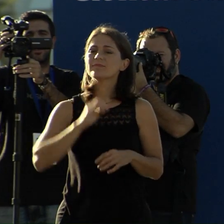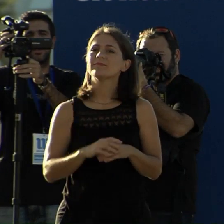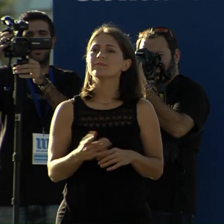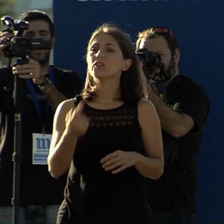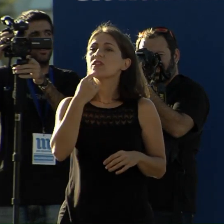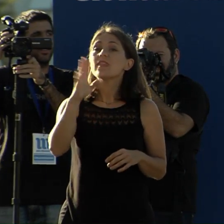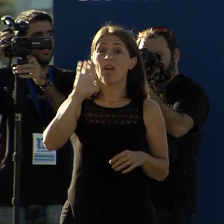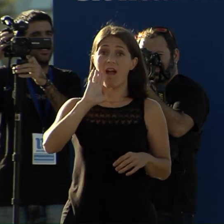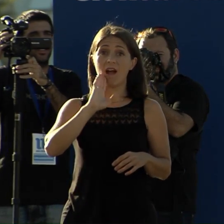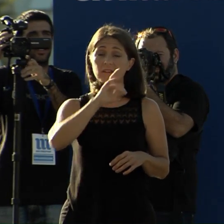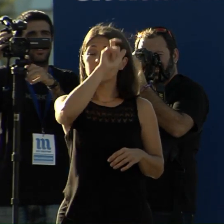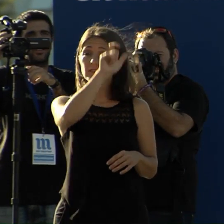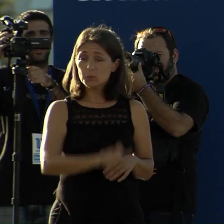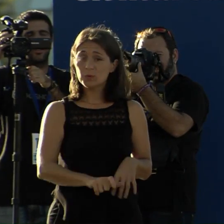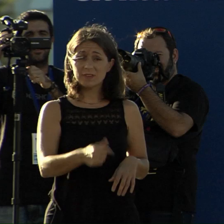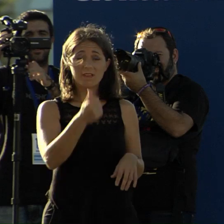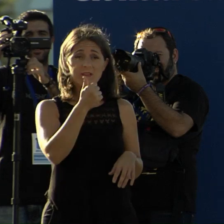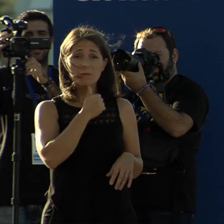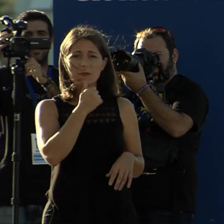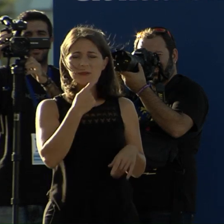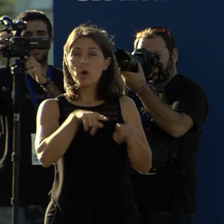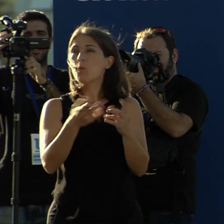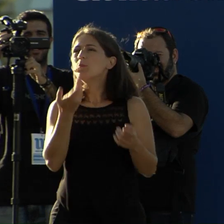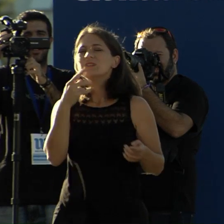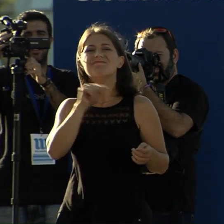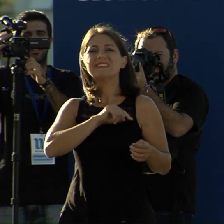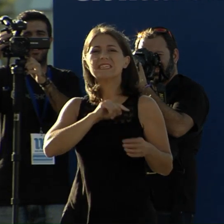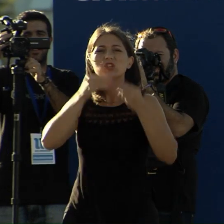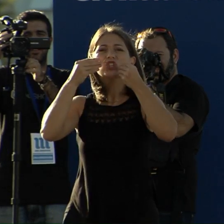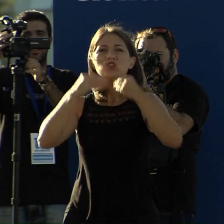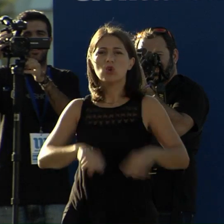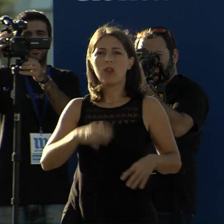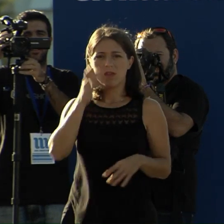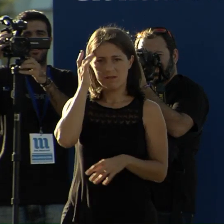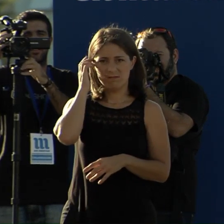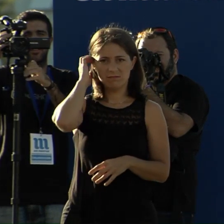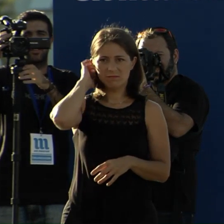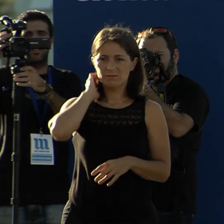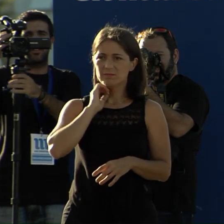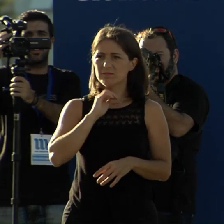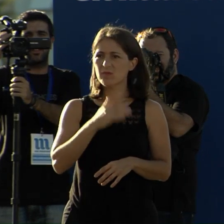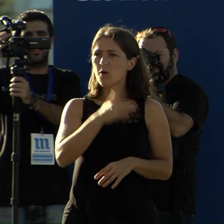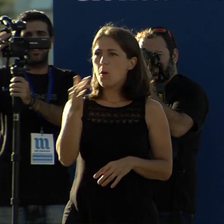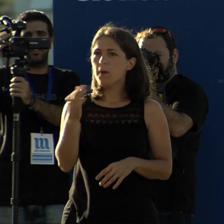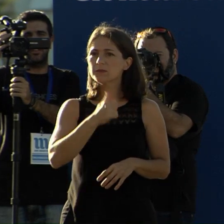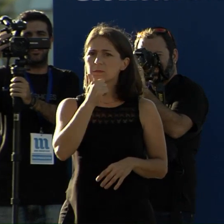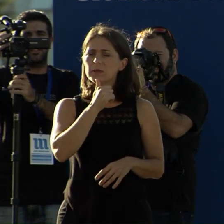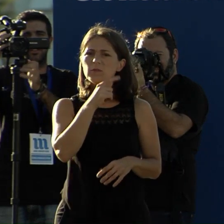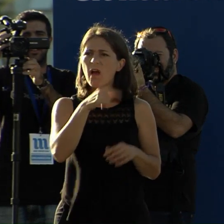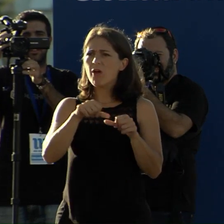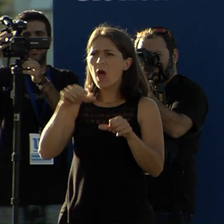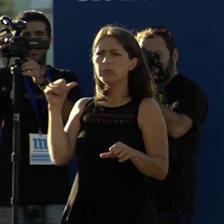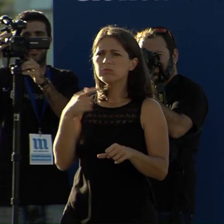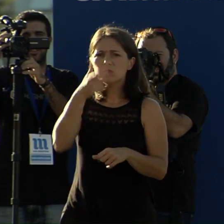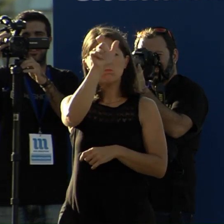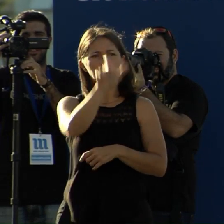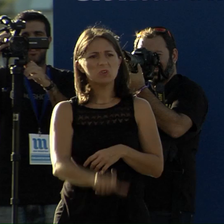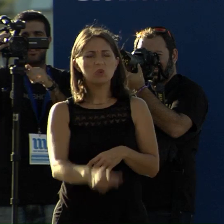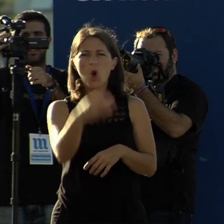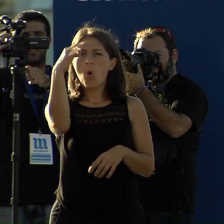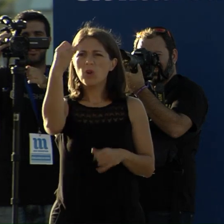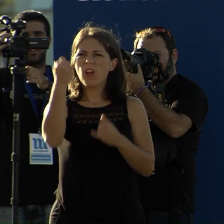Decía que quiero reflexionar sobre lo que significa el sentido histórico y cómo José Manuel Beiras fue una de las pocas personas